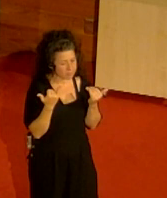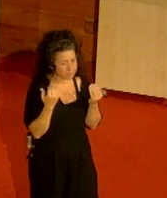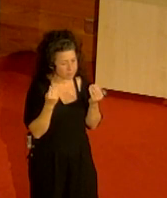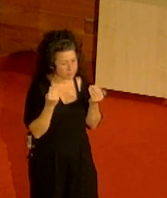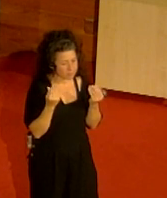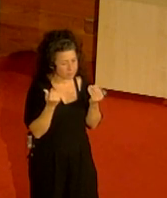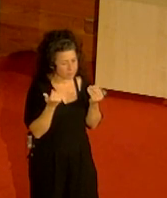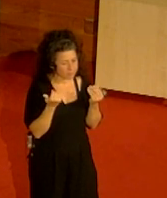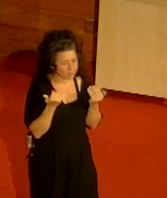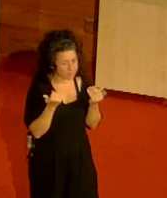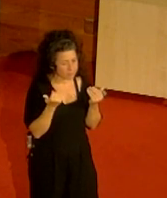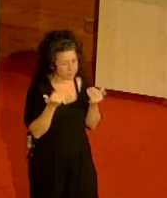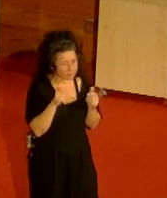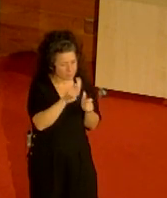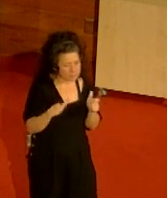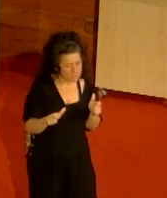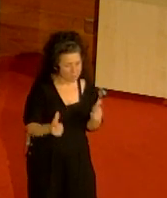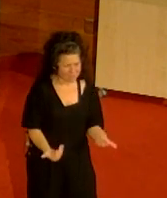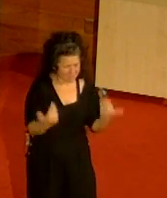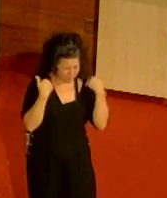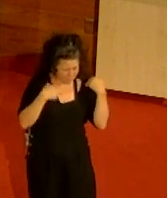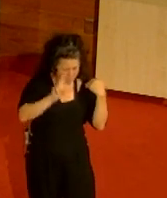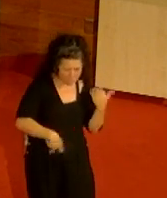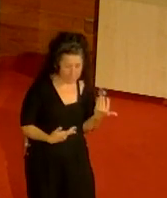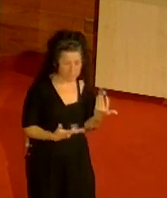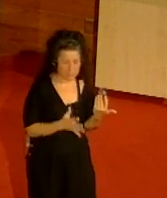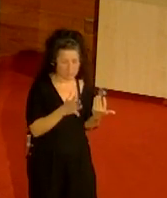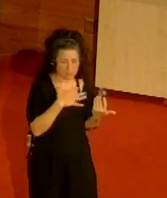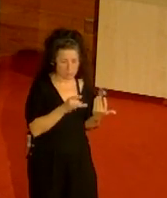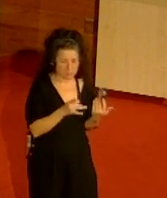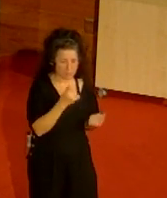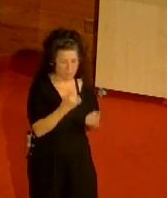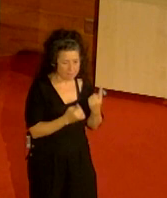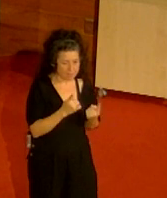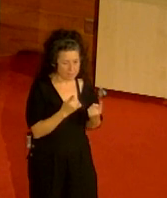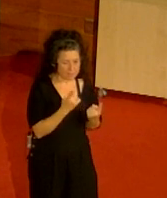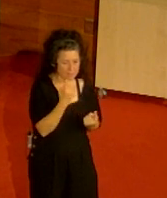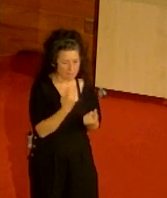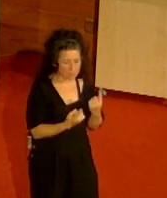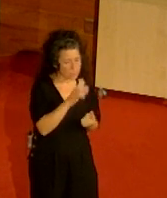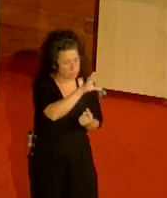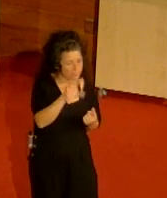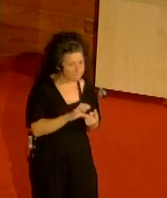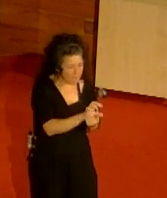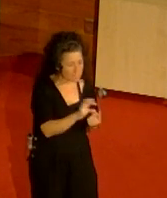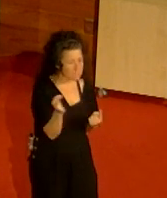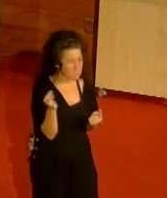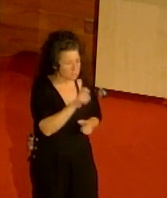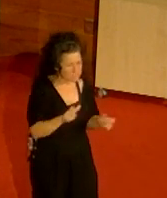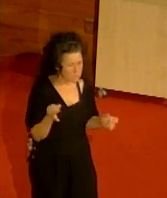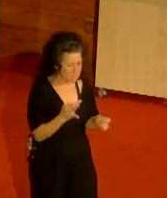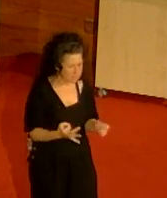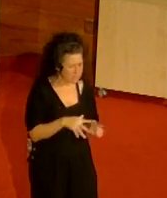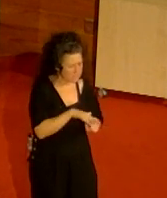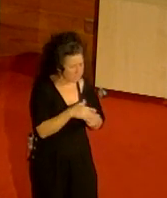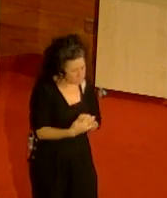a esa gente que es responsable, ¿no? Porque parece muchas veces como que en ciertos países la gente tiene que vivir unas situaciones